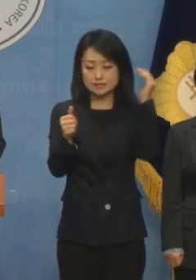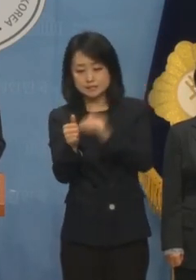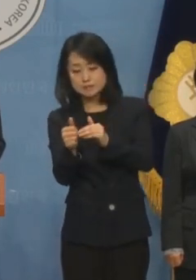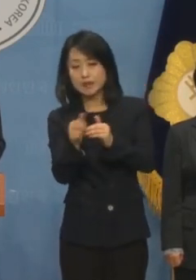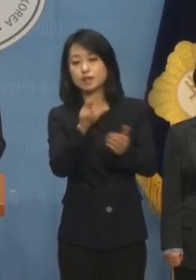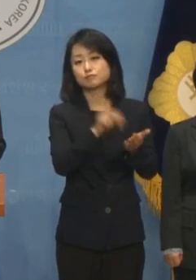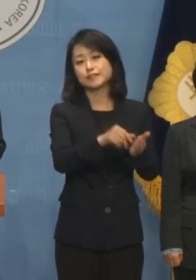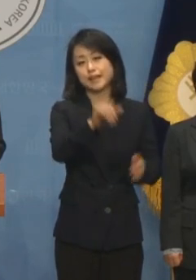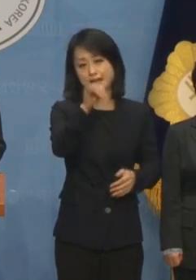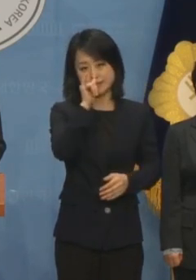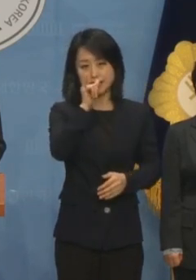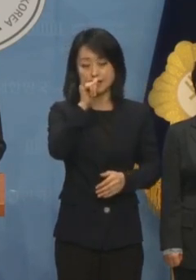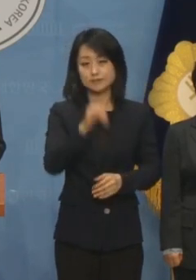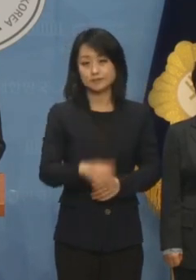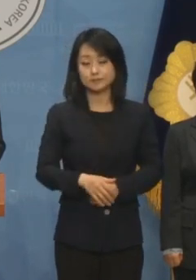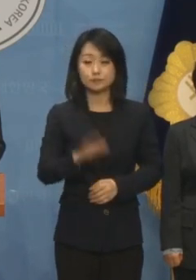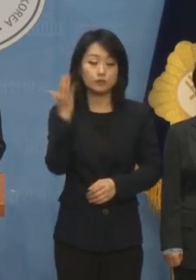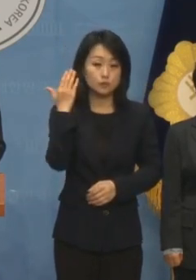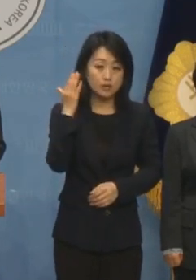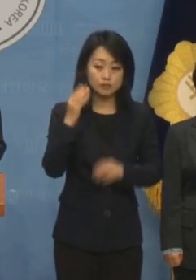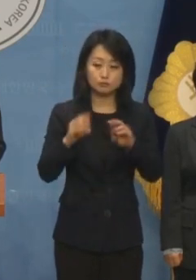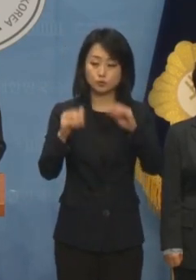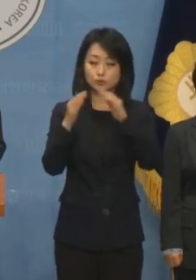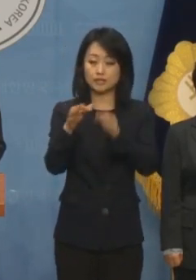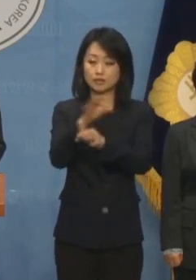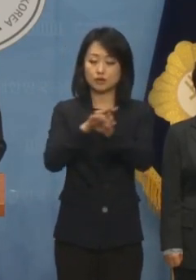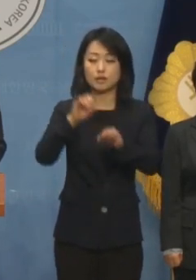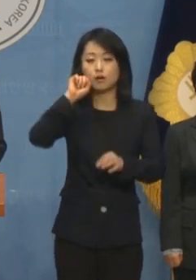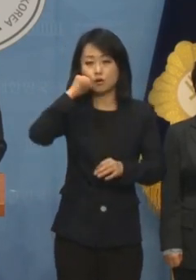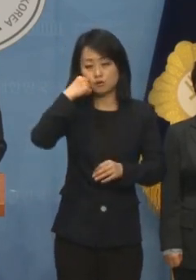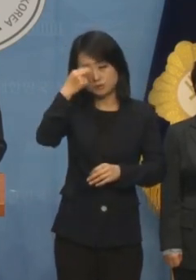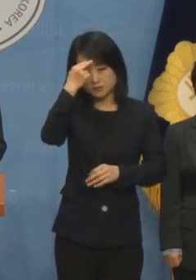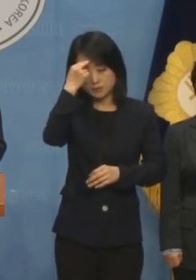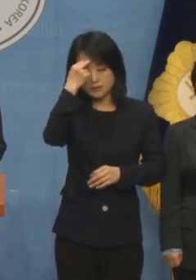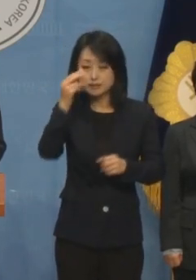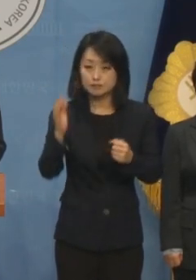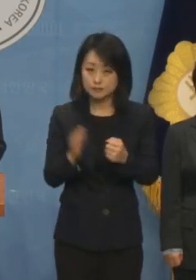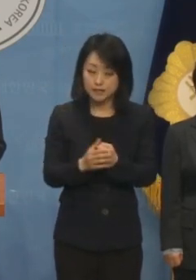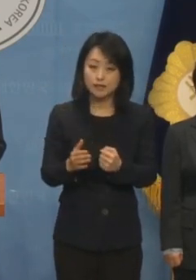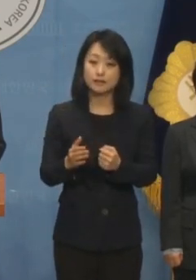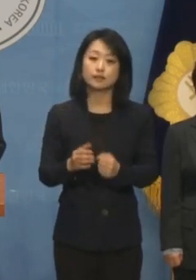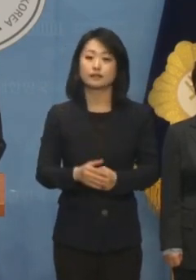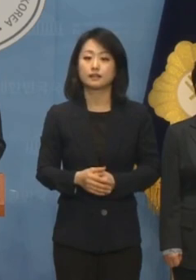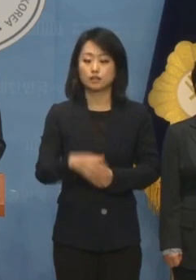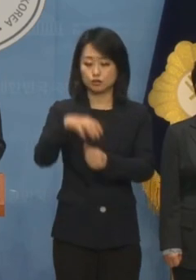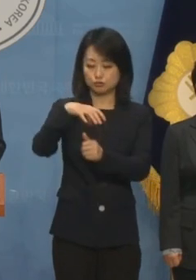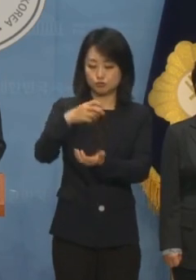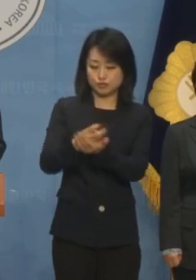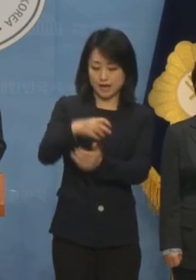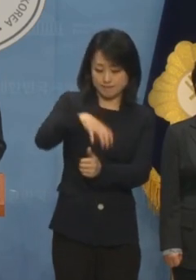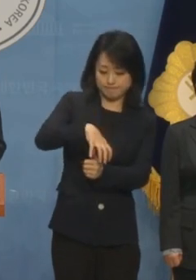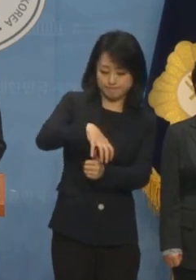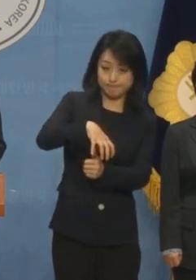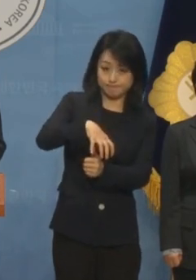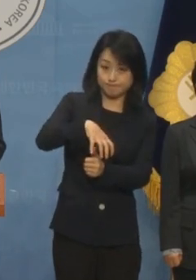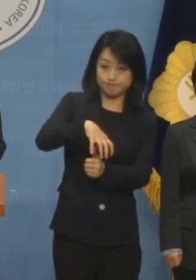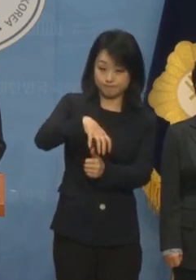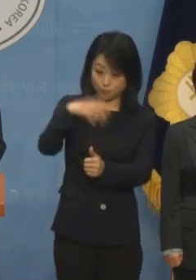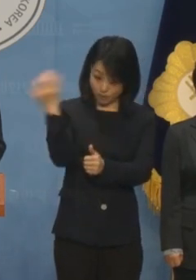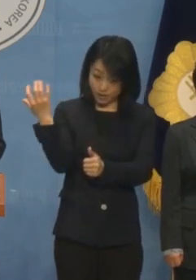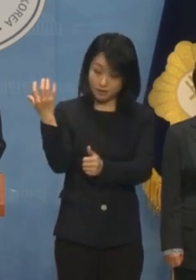공통된 의견입니다. 또한 최근 부동산 경기 침체가 장기화되고 있는 상황에서 규제를 완화해